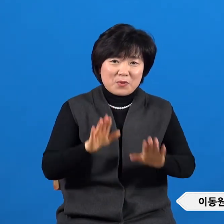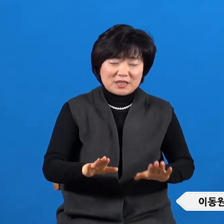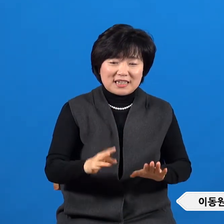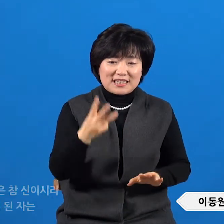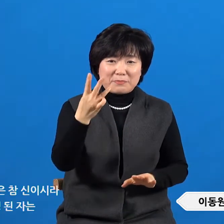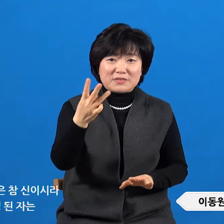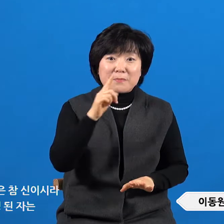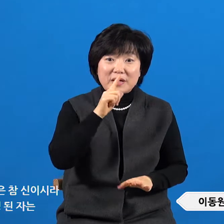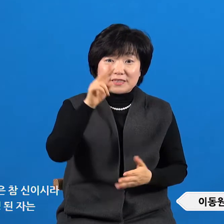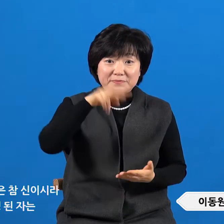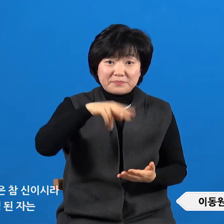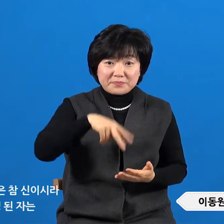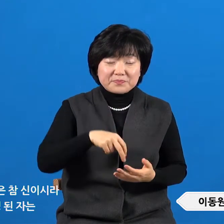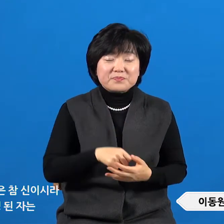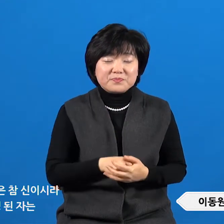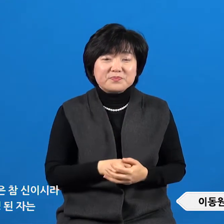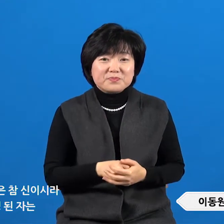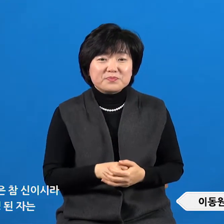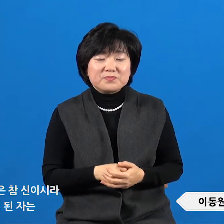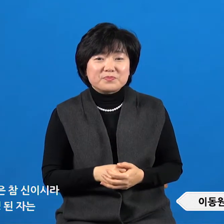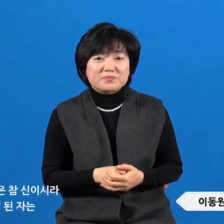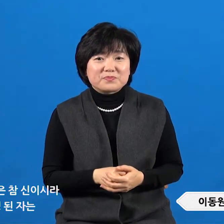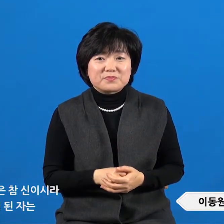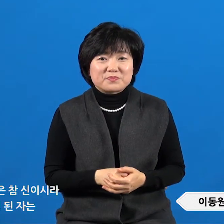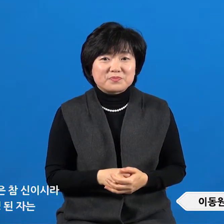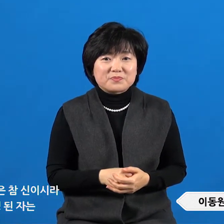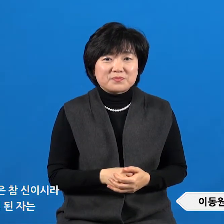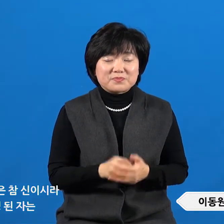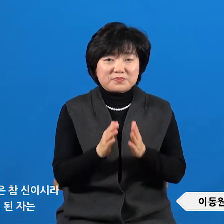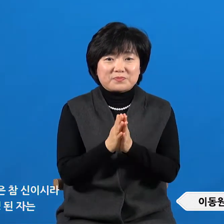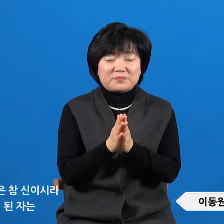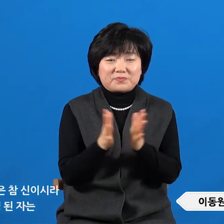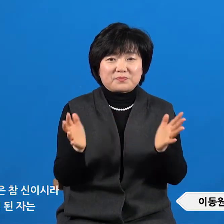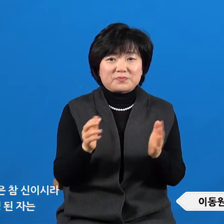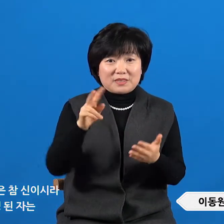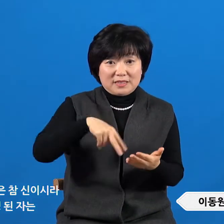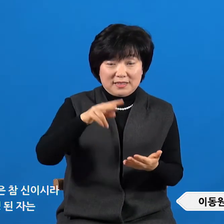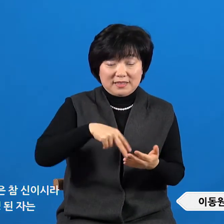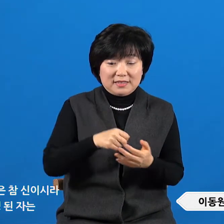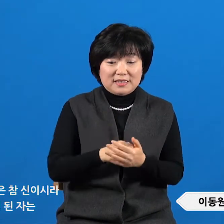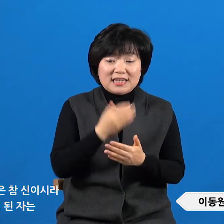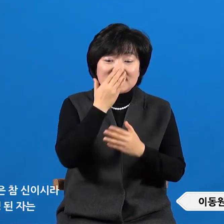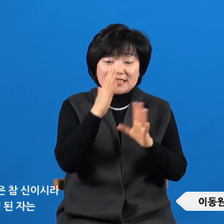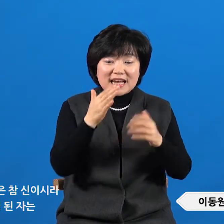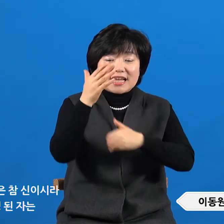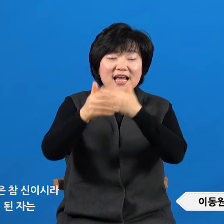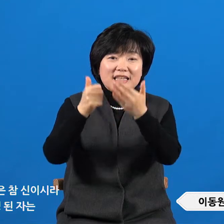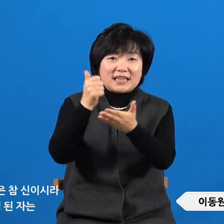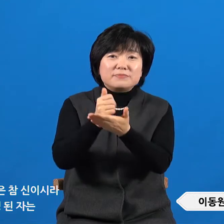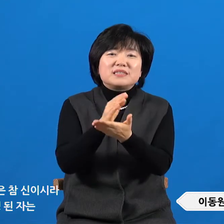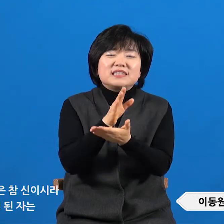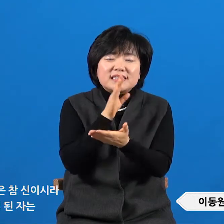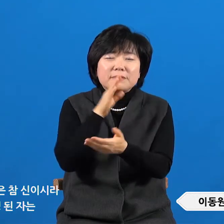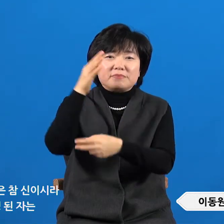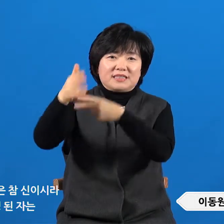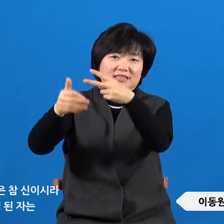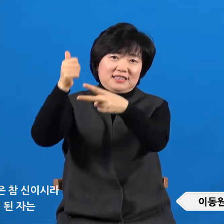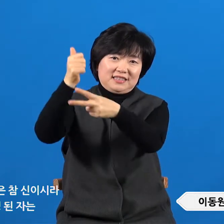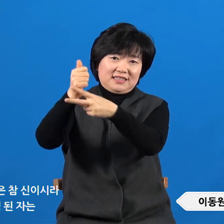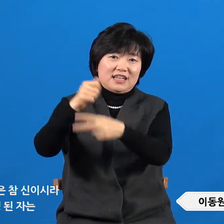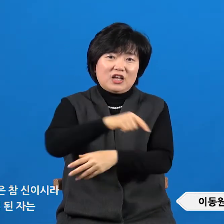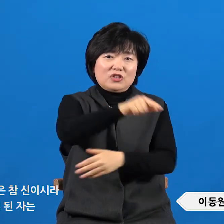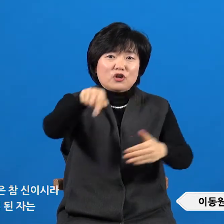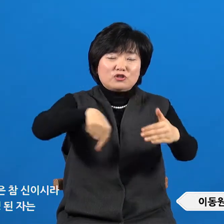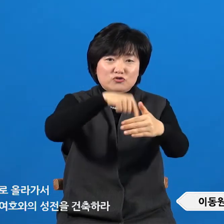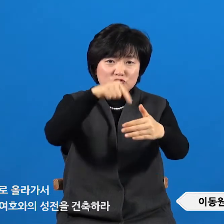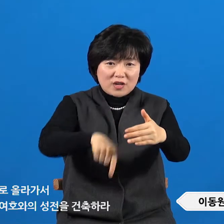본문의 3절 말씀을 읽겠습니다. 3절 말씀을 다 같이 읽겠습니다. 시작. 이스라엘의 하나님은 참신이라.